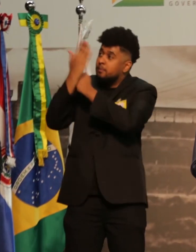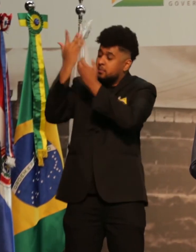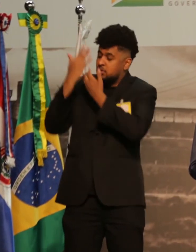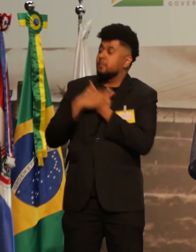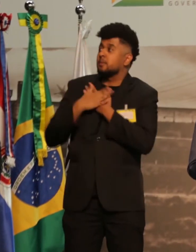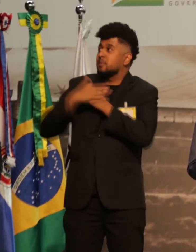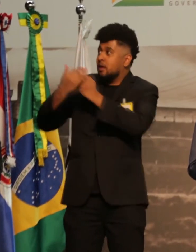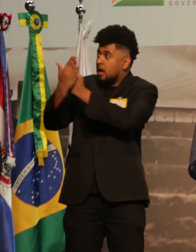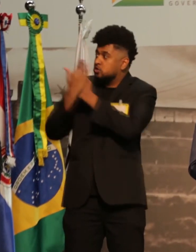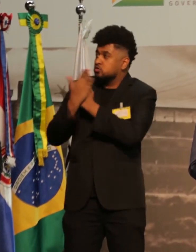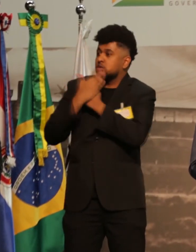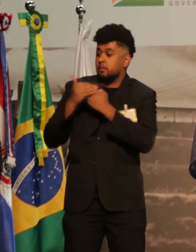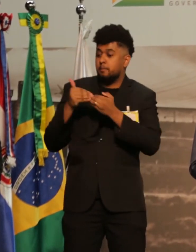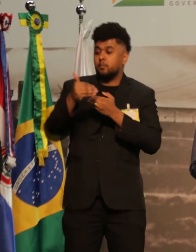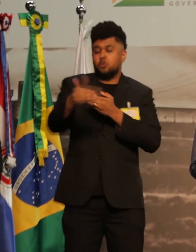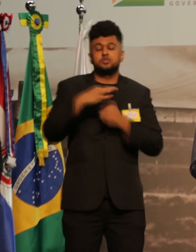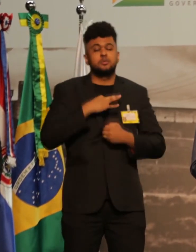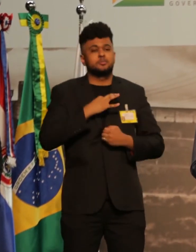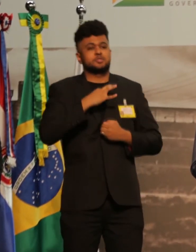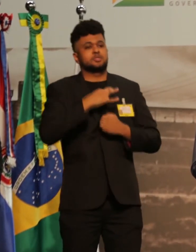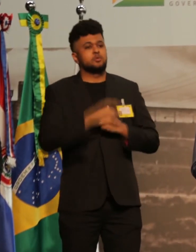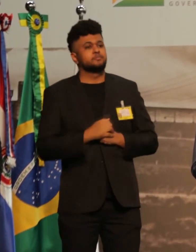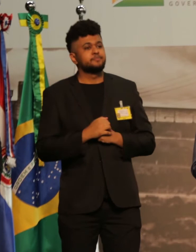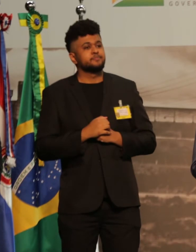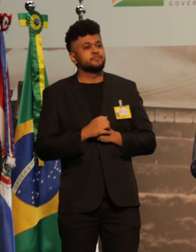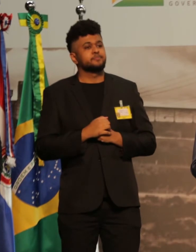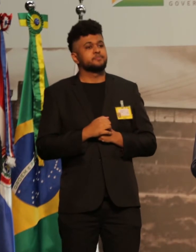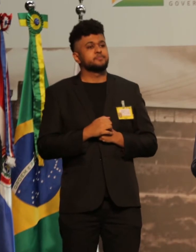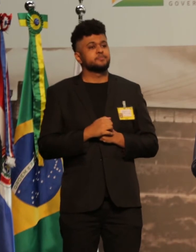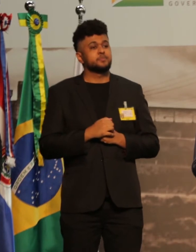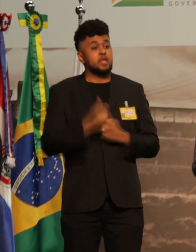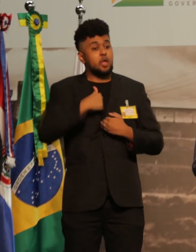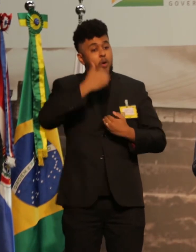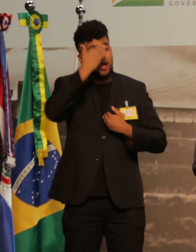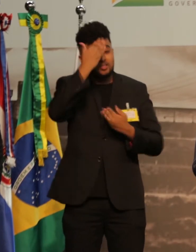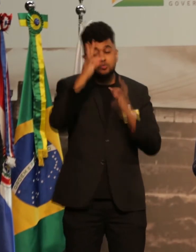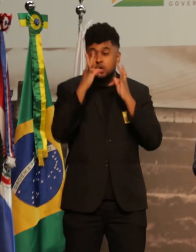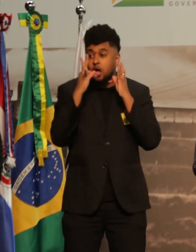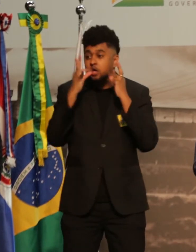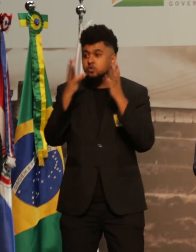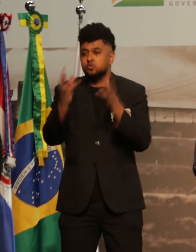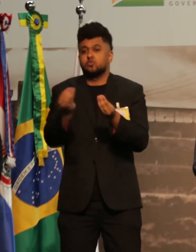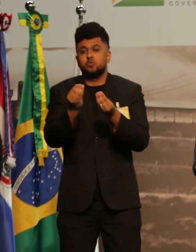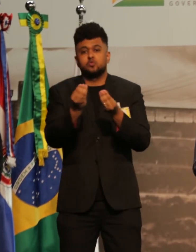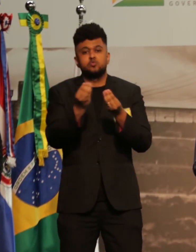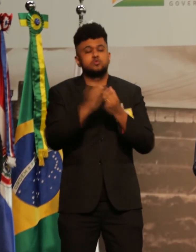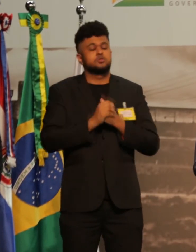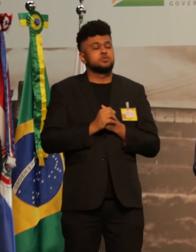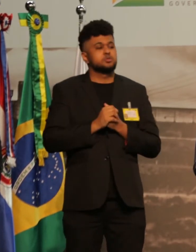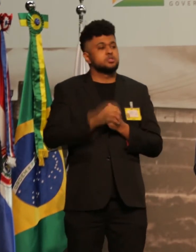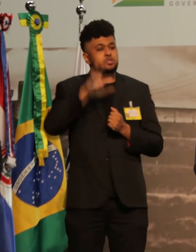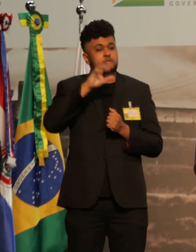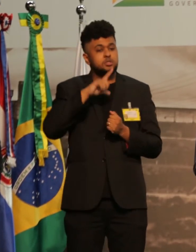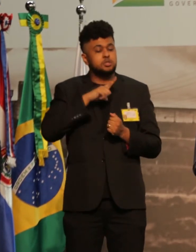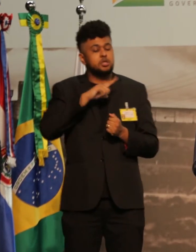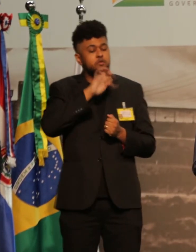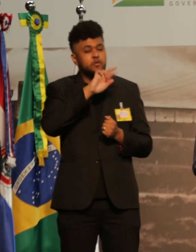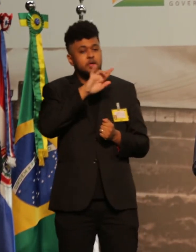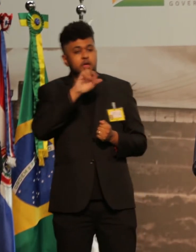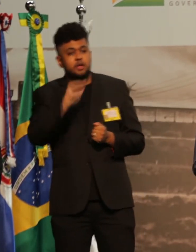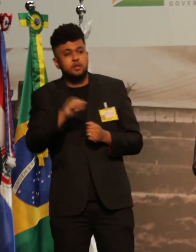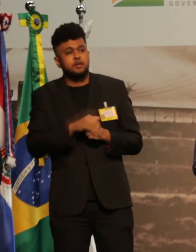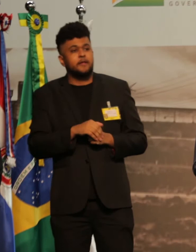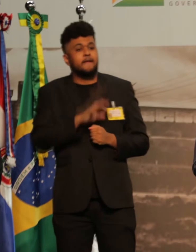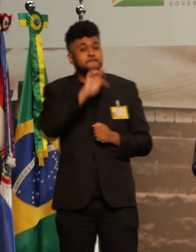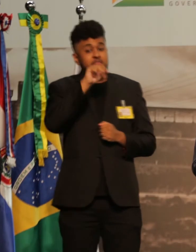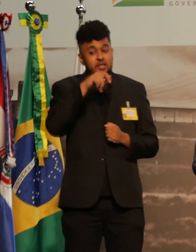estendida para a próxima missão. Por fim, agradeço a todos que homenageiam o General Ferreira, a